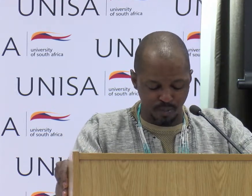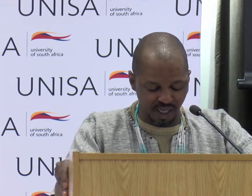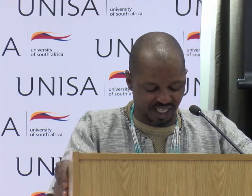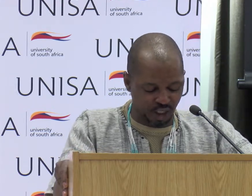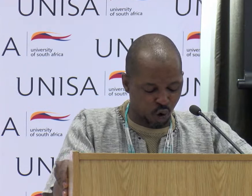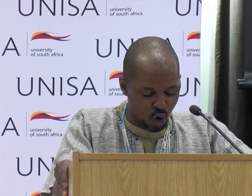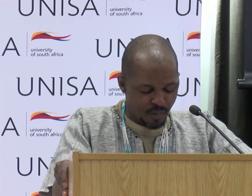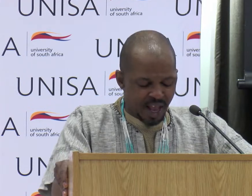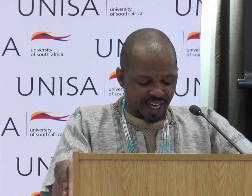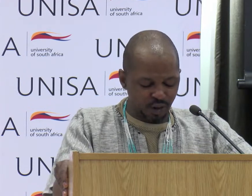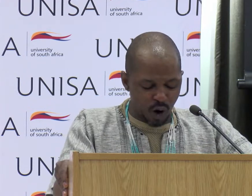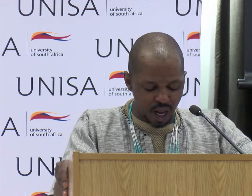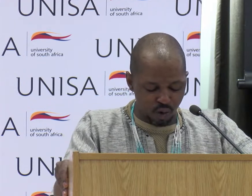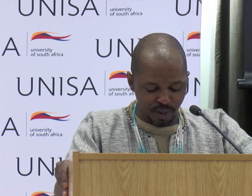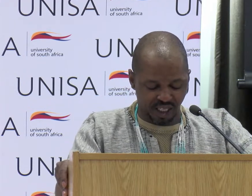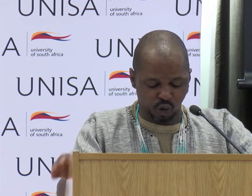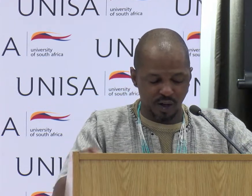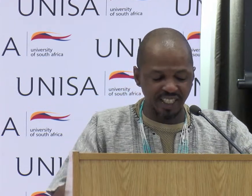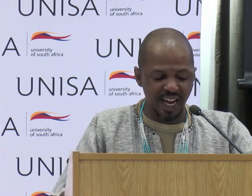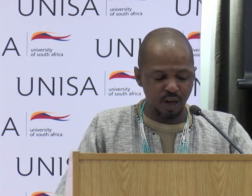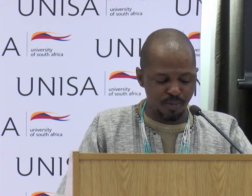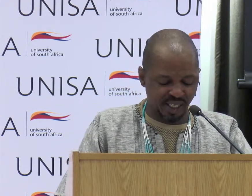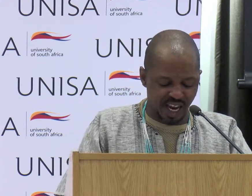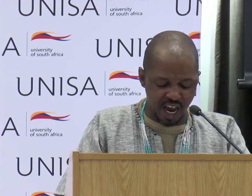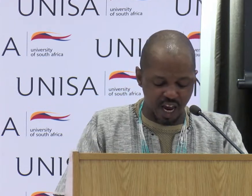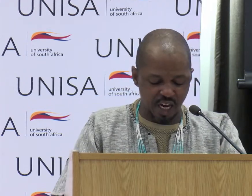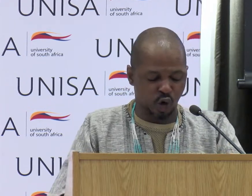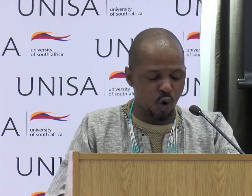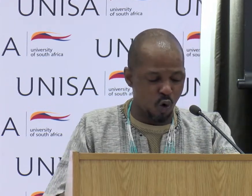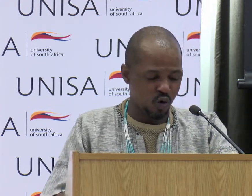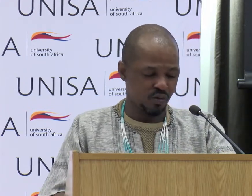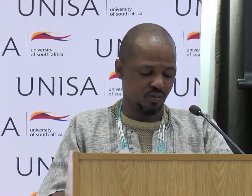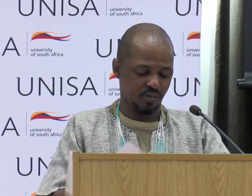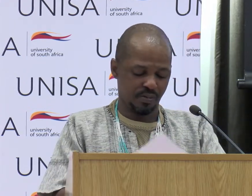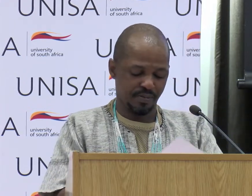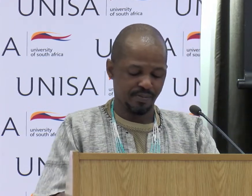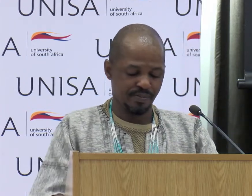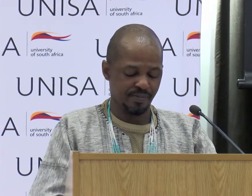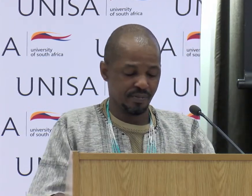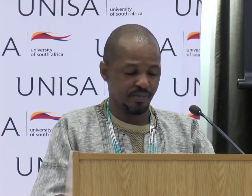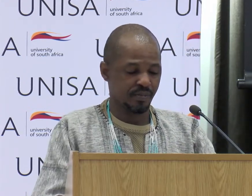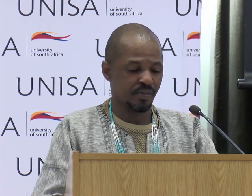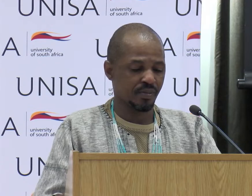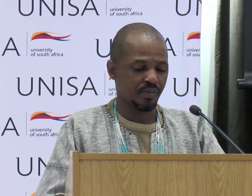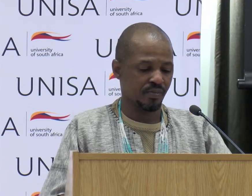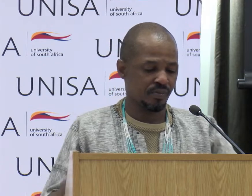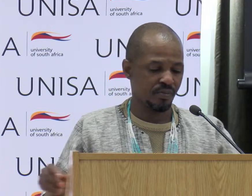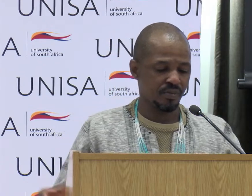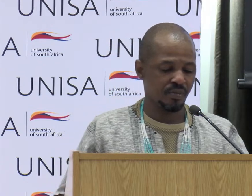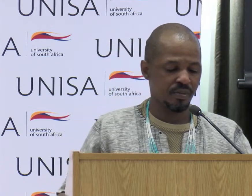ngenxa yeelwimi zethu, ngenxa yeelwimi zethu, ngenxa yeelwimi zethu.